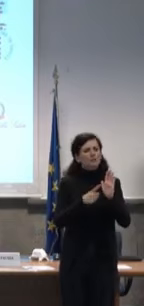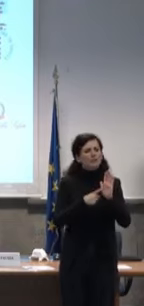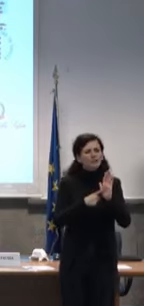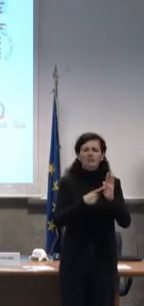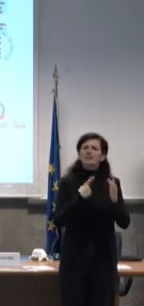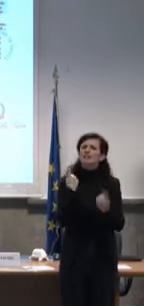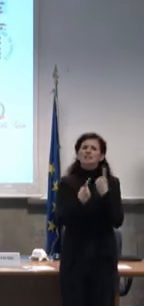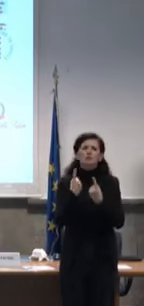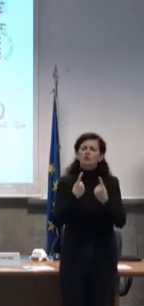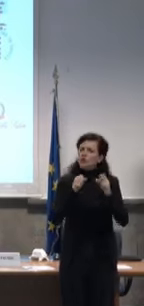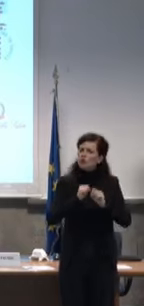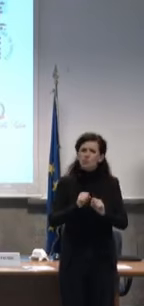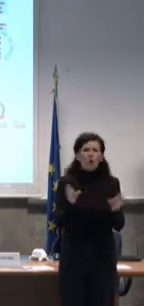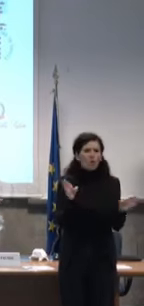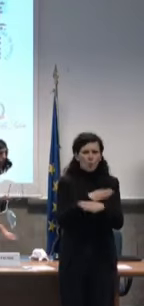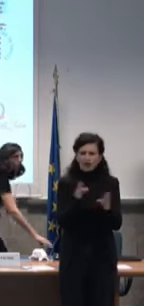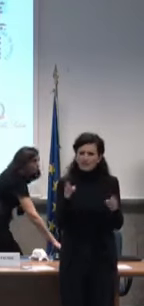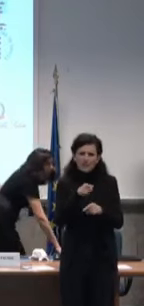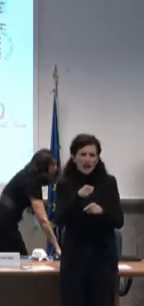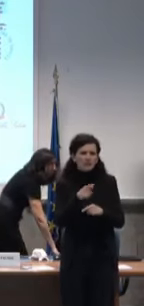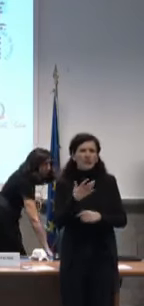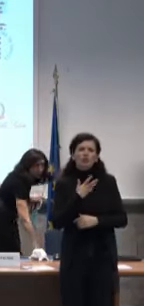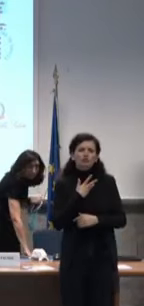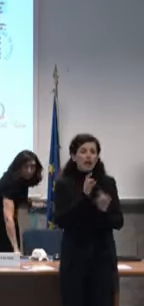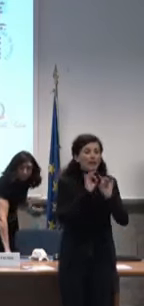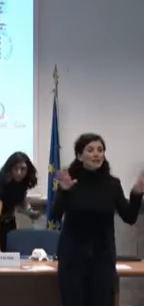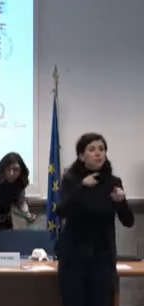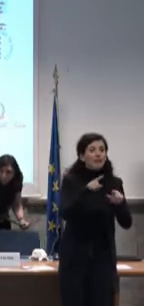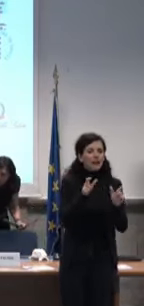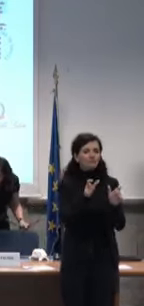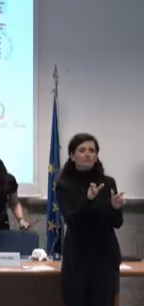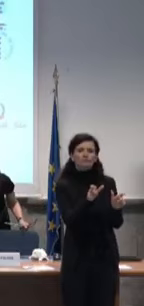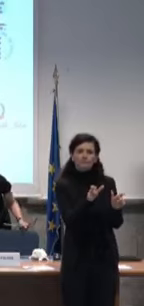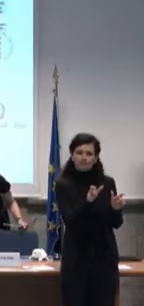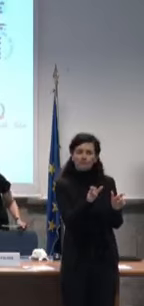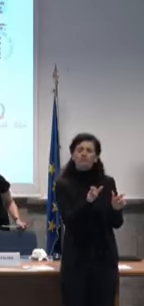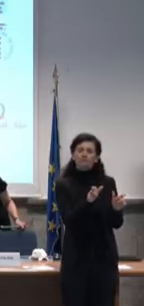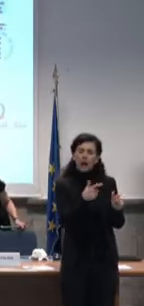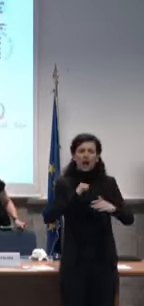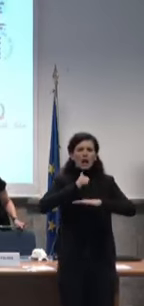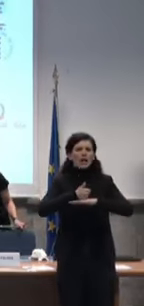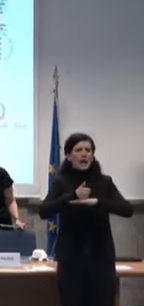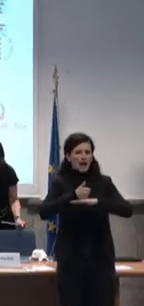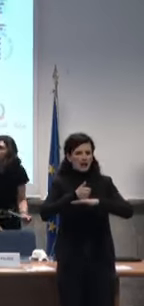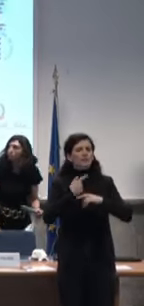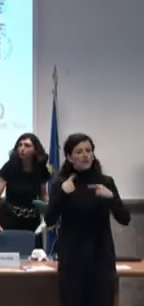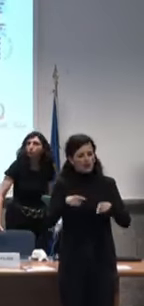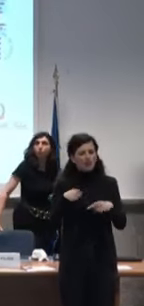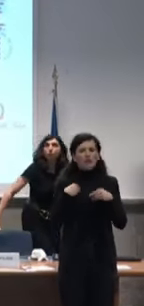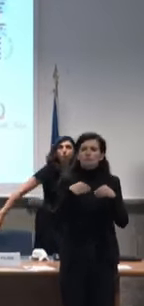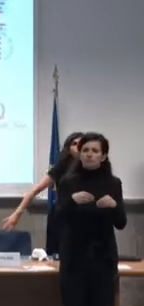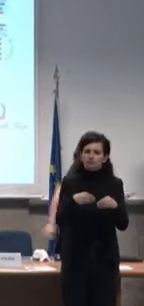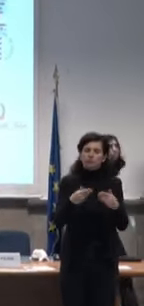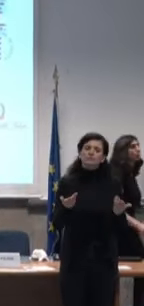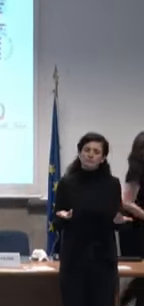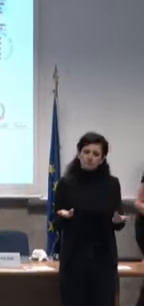anche di fatto si realizza una restrizione della libertà qualunque ne sia il motivo è proprio in questi giorni ha